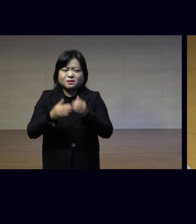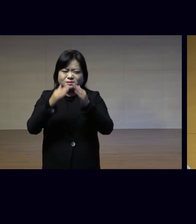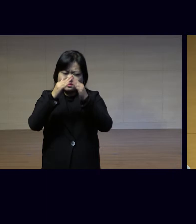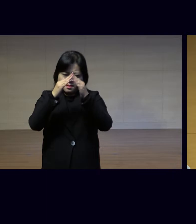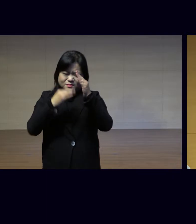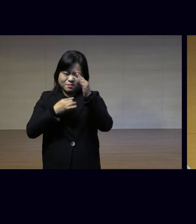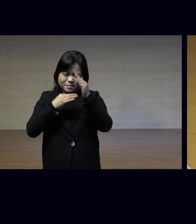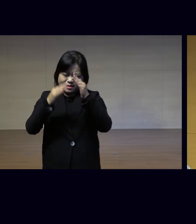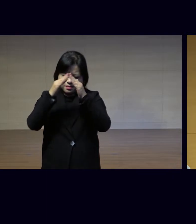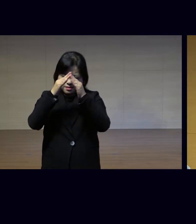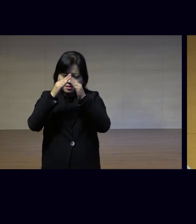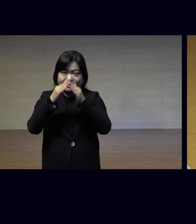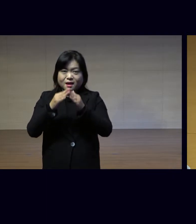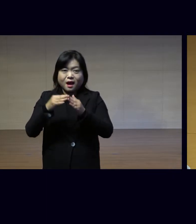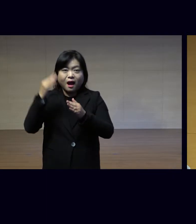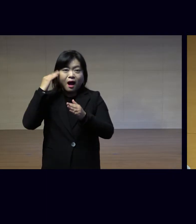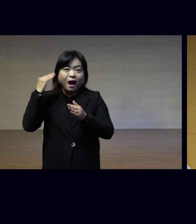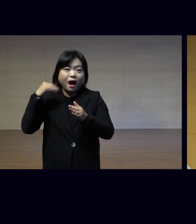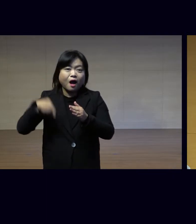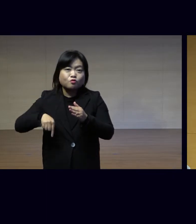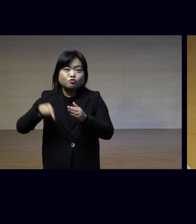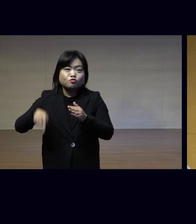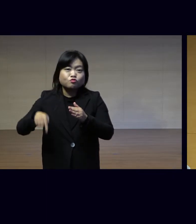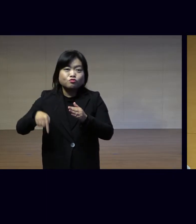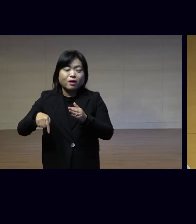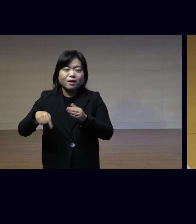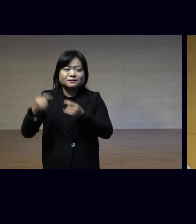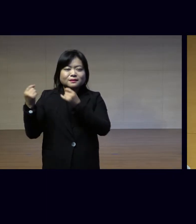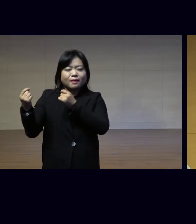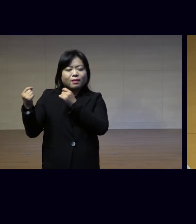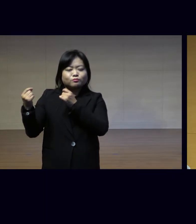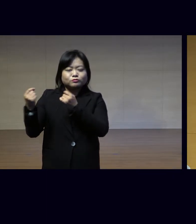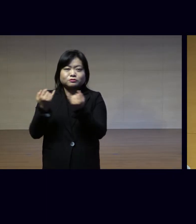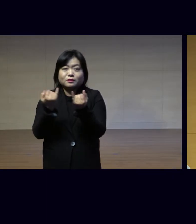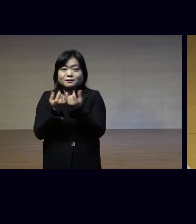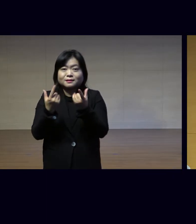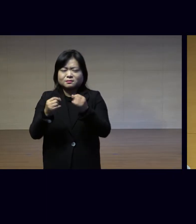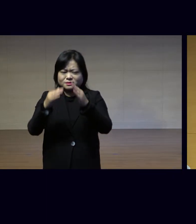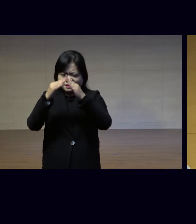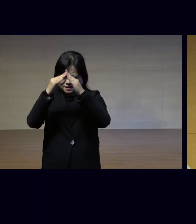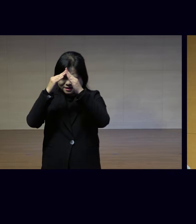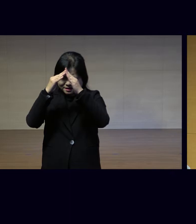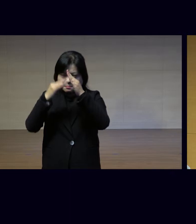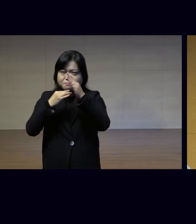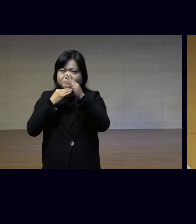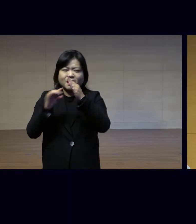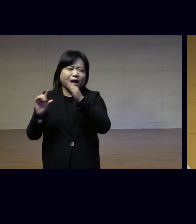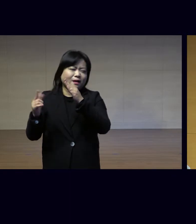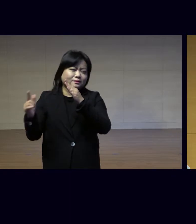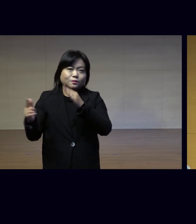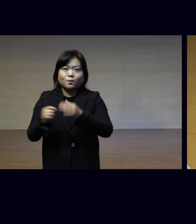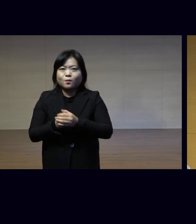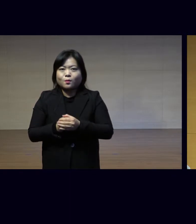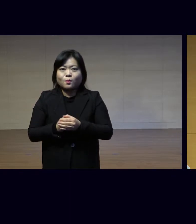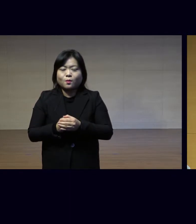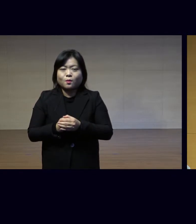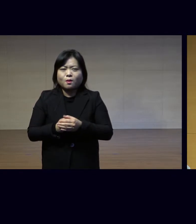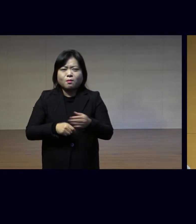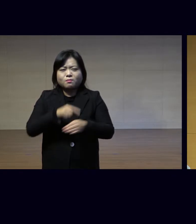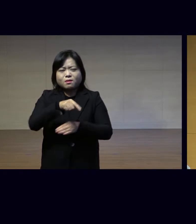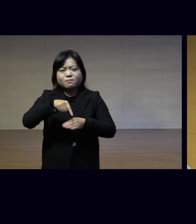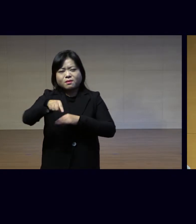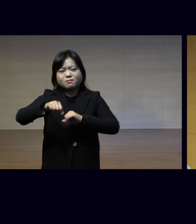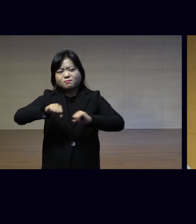막 정말 우리나라 사대부 여자들처럼 그 집안에만 있는 것이 아니고 사회적 활동